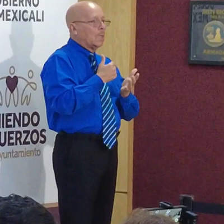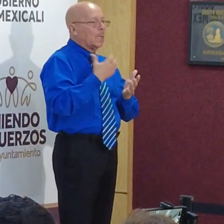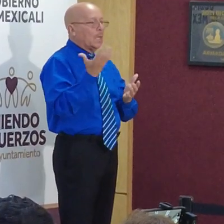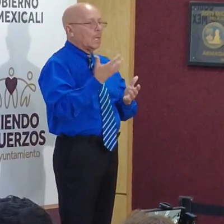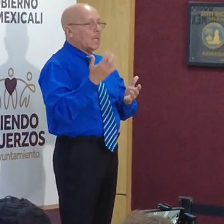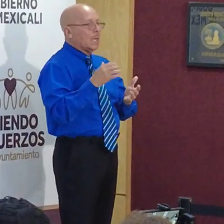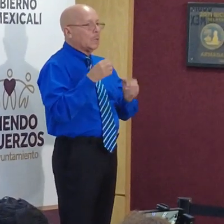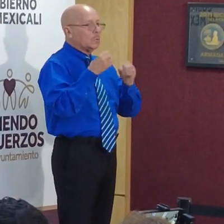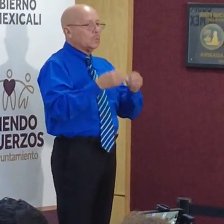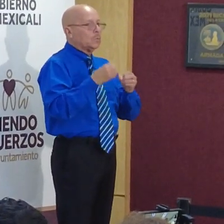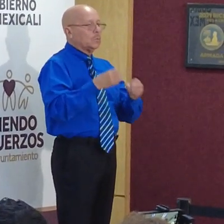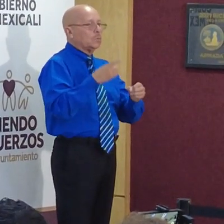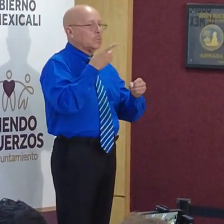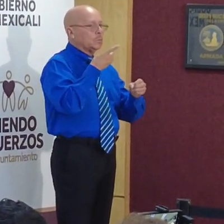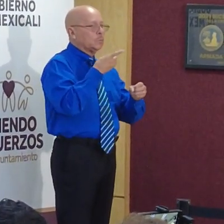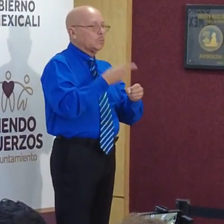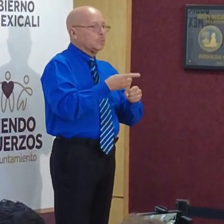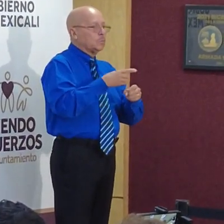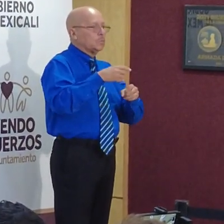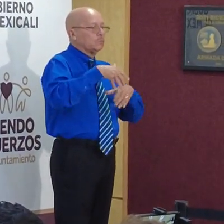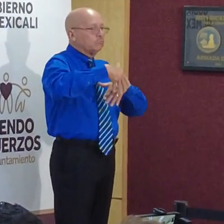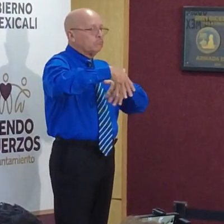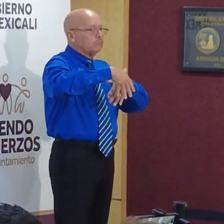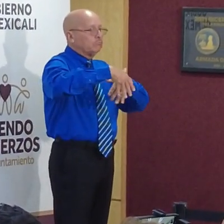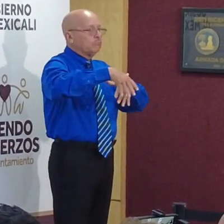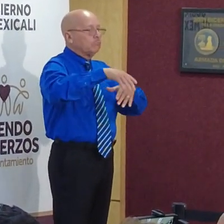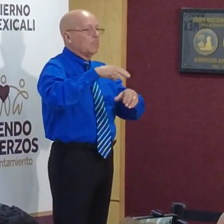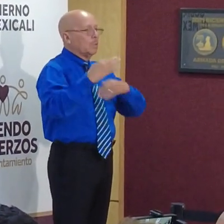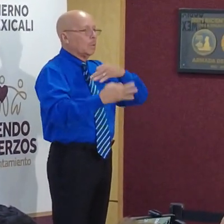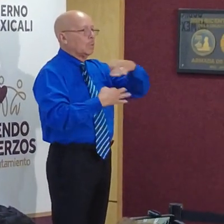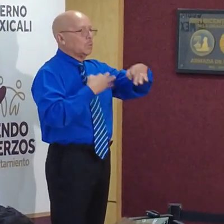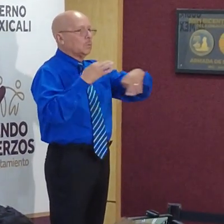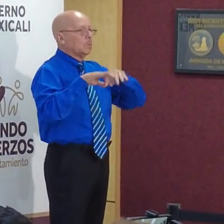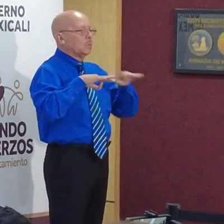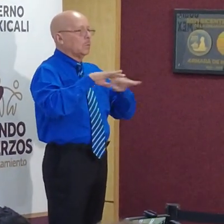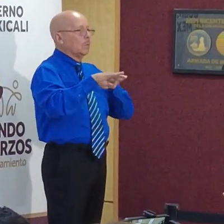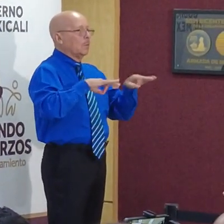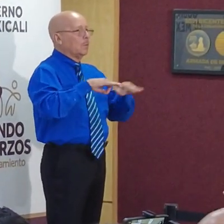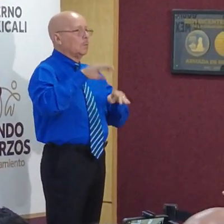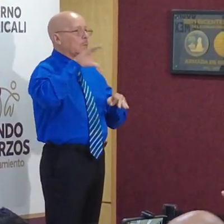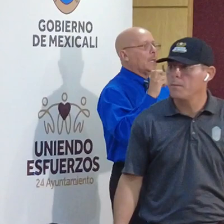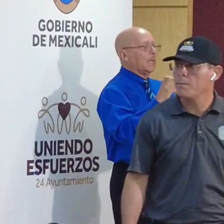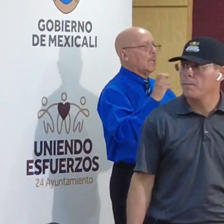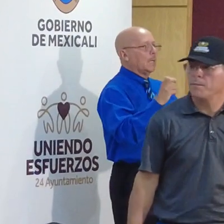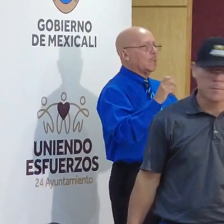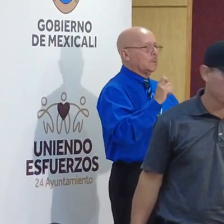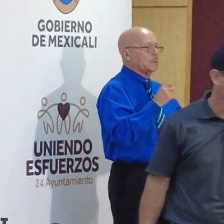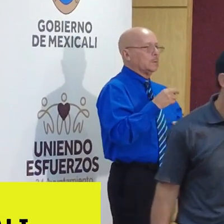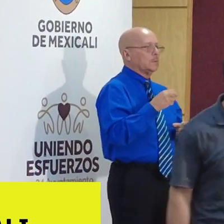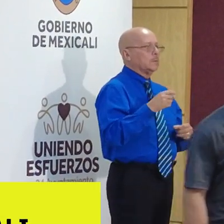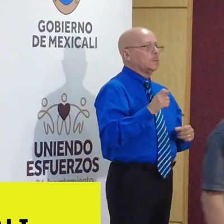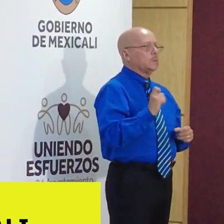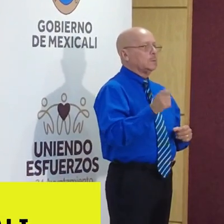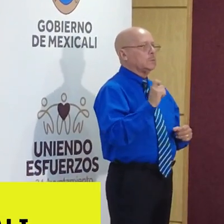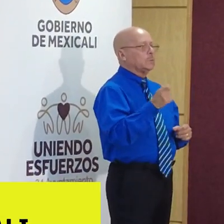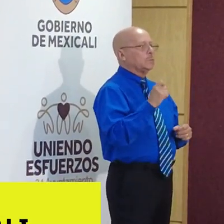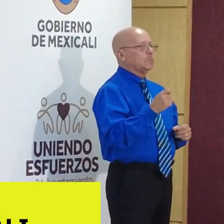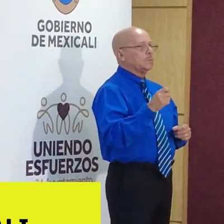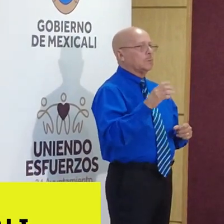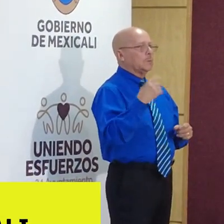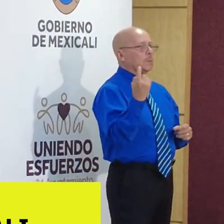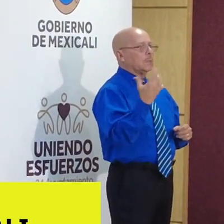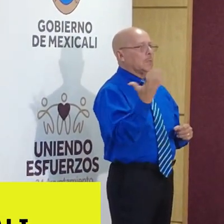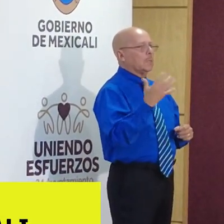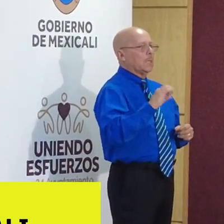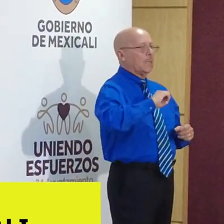seguridad al contingente y también obviamente a los empleados de CFE. Hasta ahí nuestra participación. Lo que hacemos es resguardar